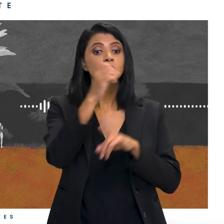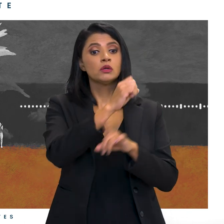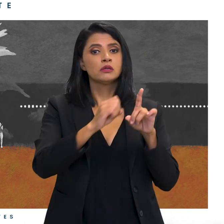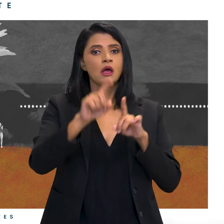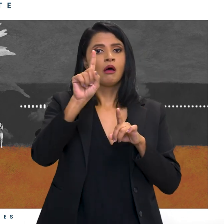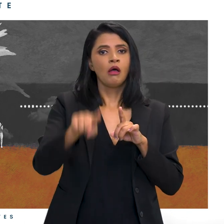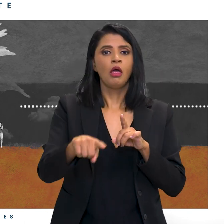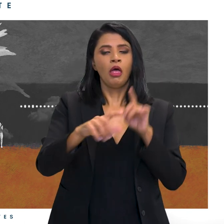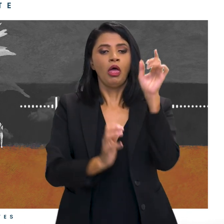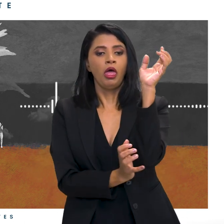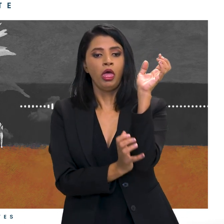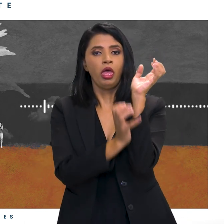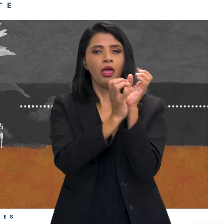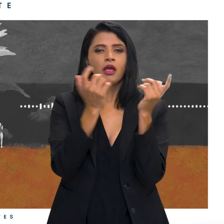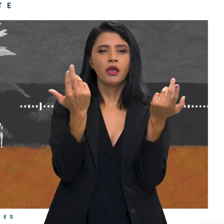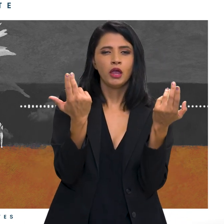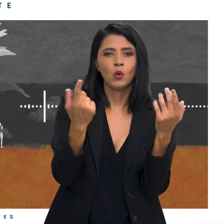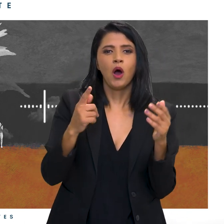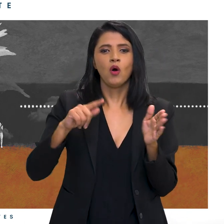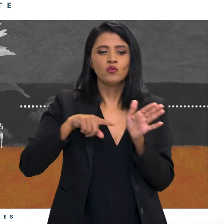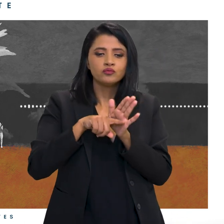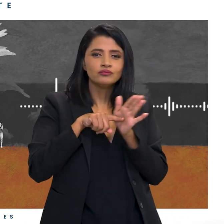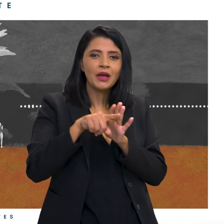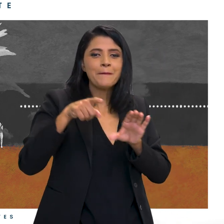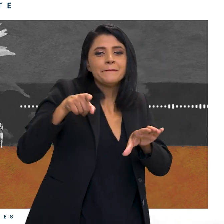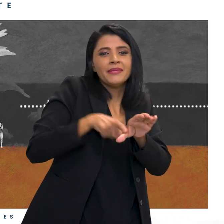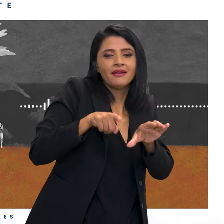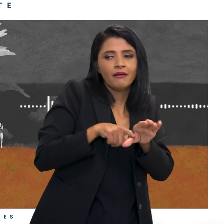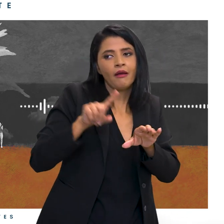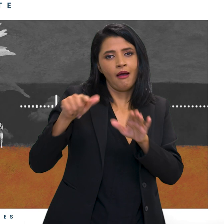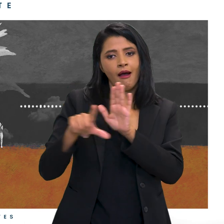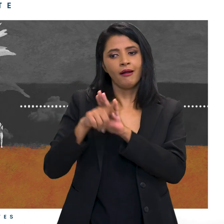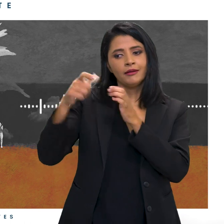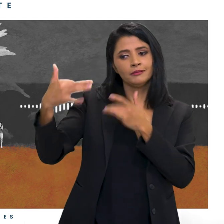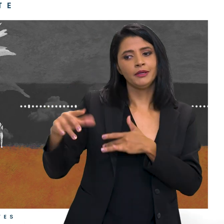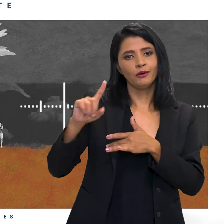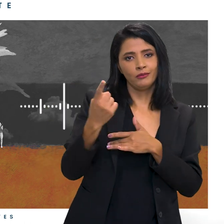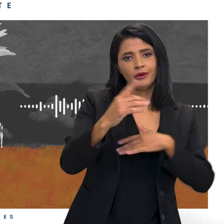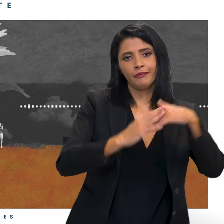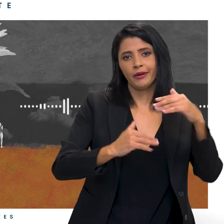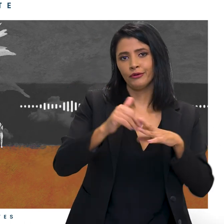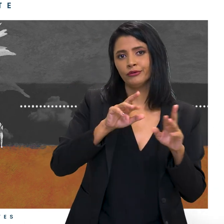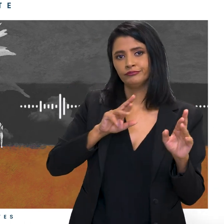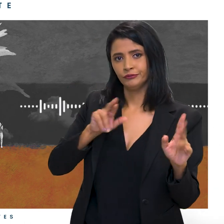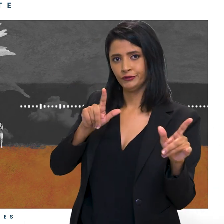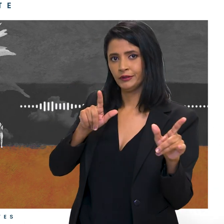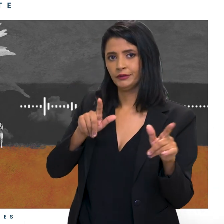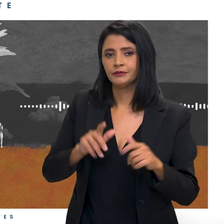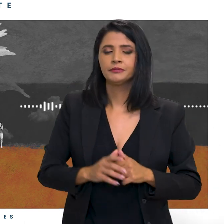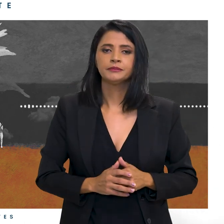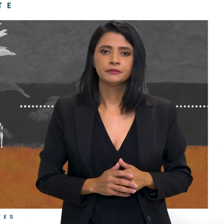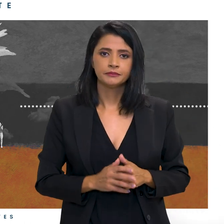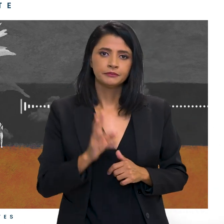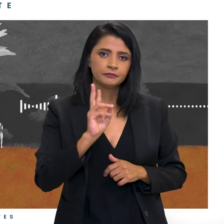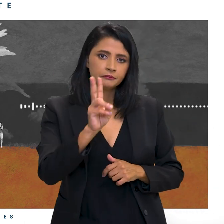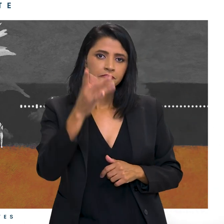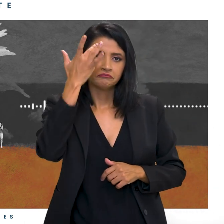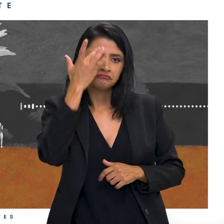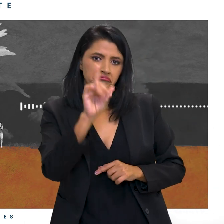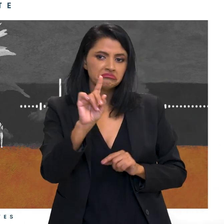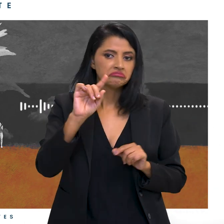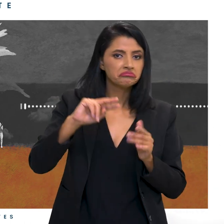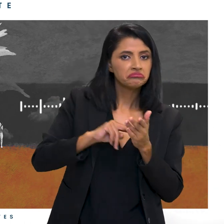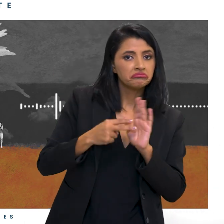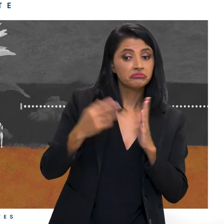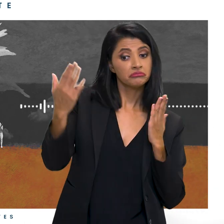muito burocrática. Como no teste do pezinho, uma coisa é o que diz a lei, outra coisa é o que é feito na vida real.